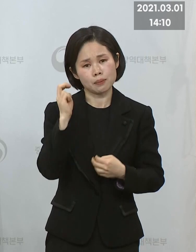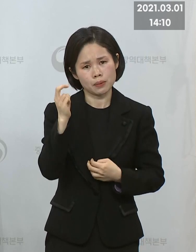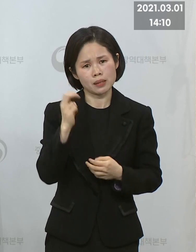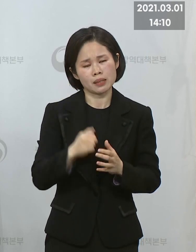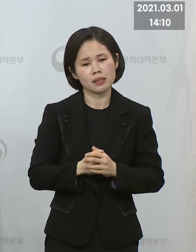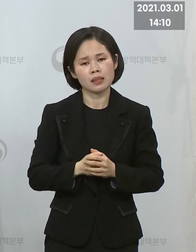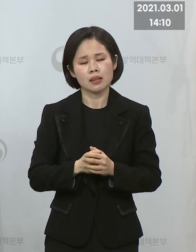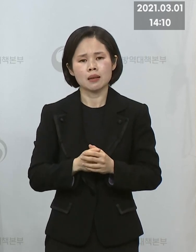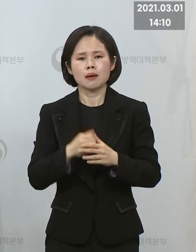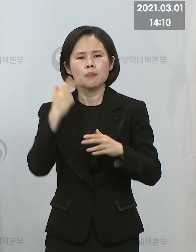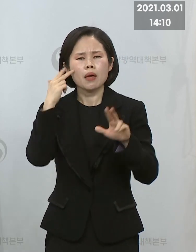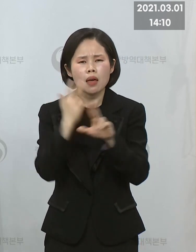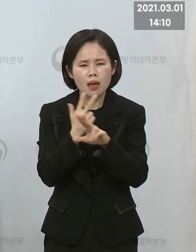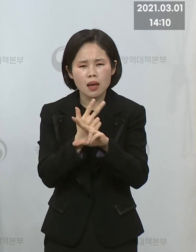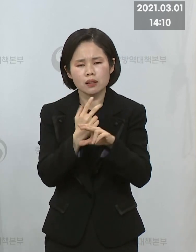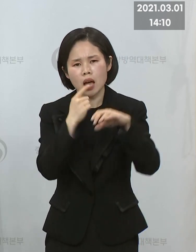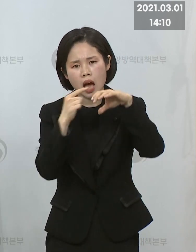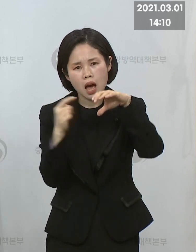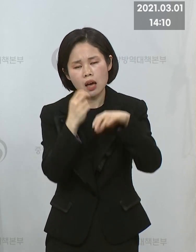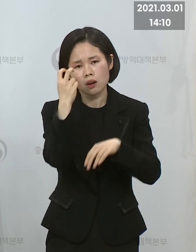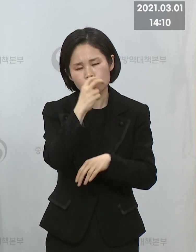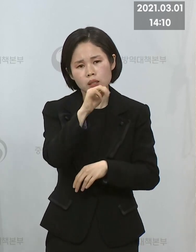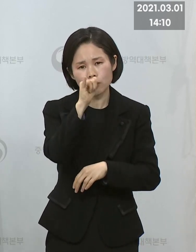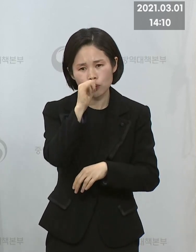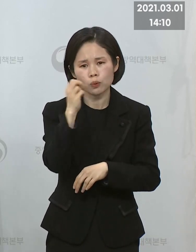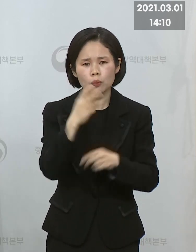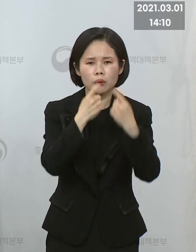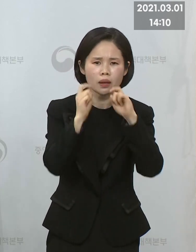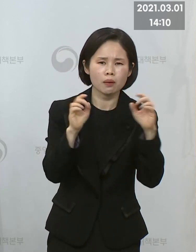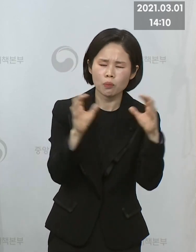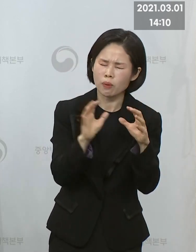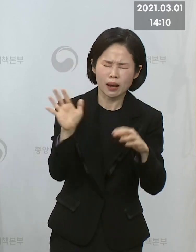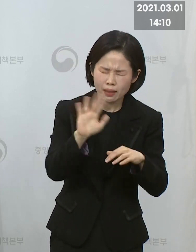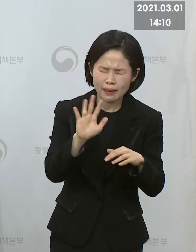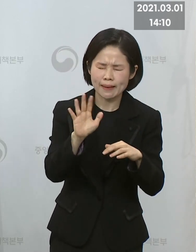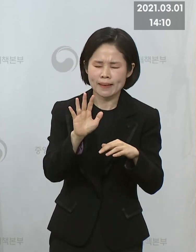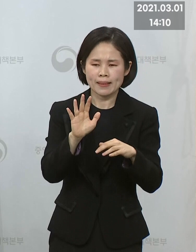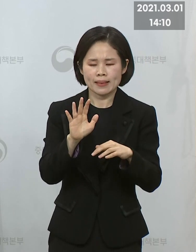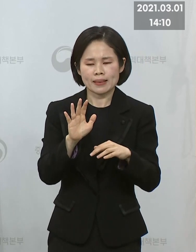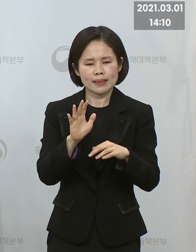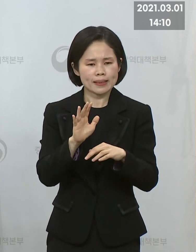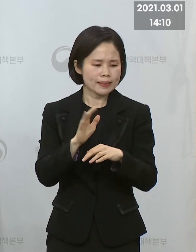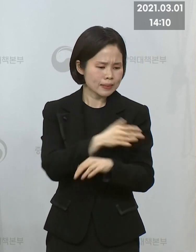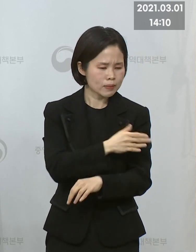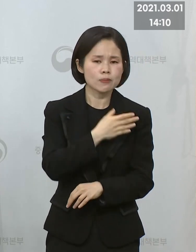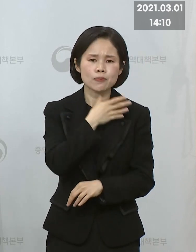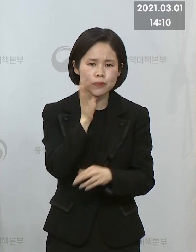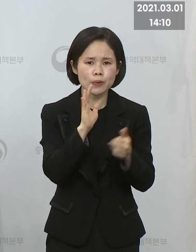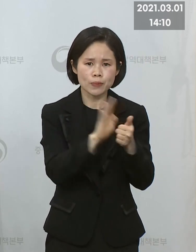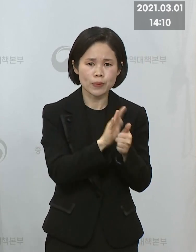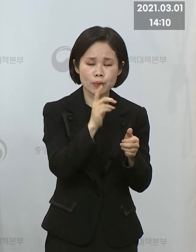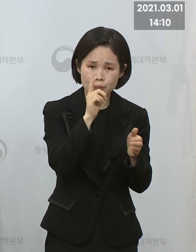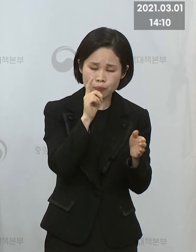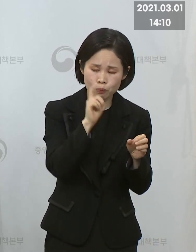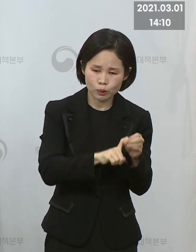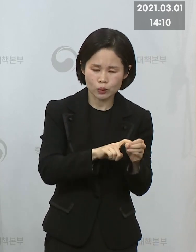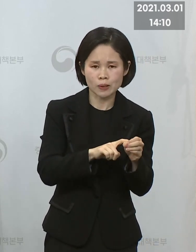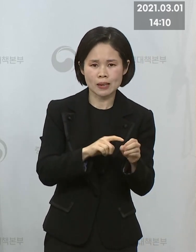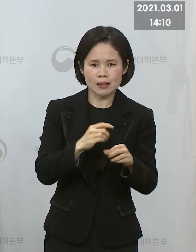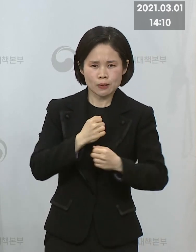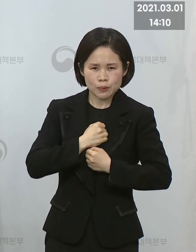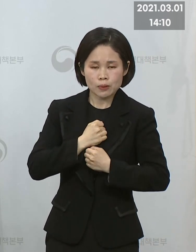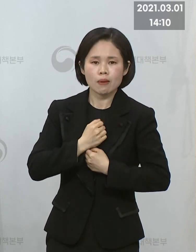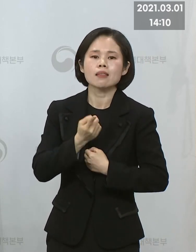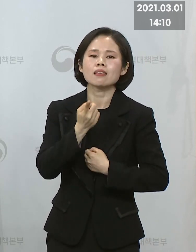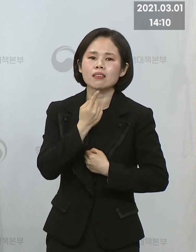선제검사를 받으시고 사적 모임도 제한하면서 어르신들을 보호하고 또 적극적으로 접종에 참여해 주신